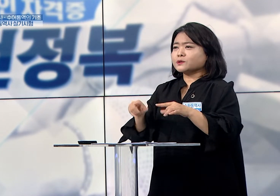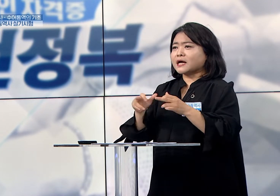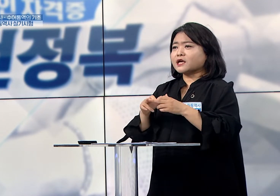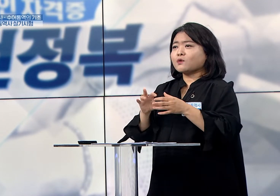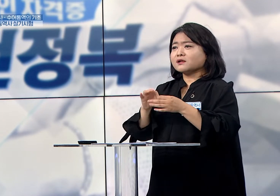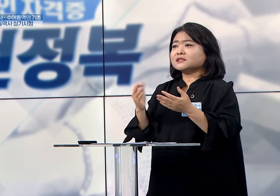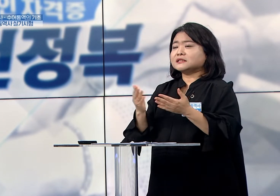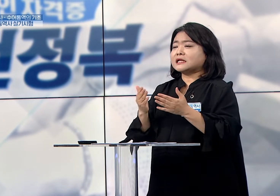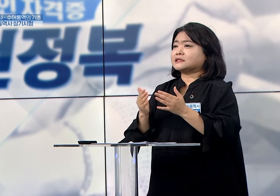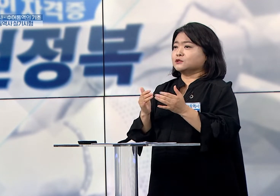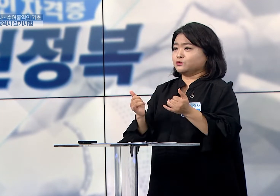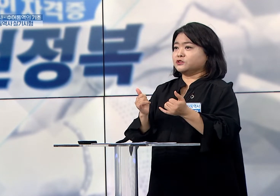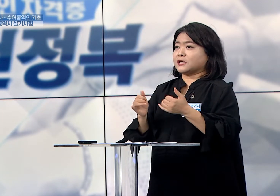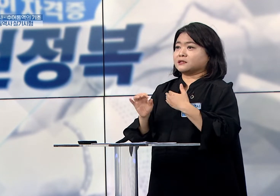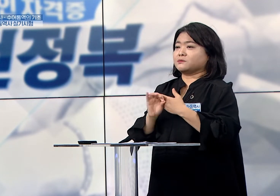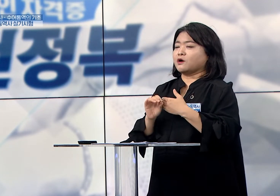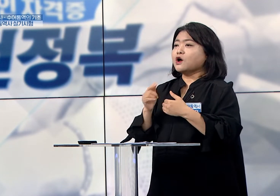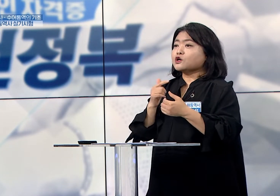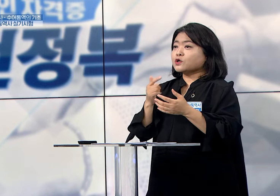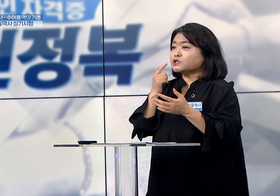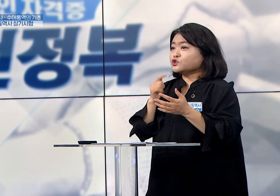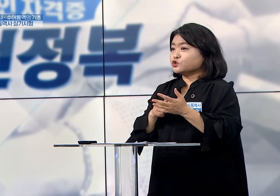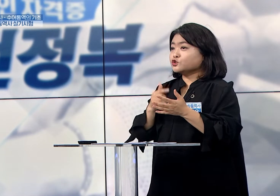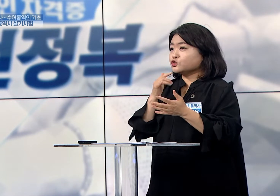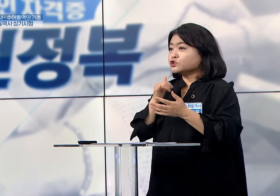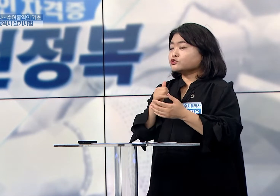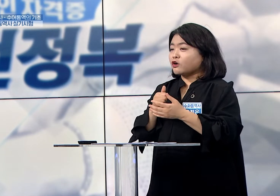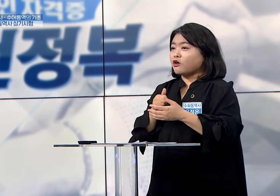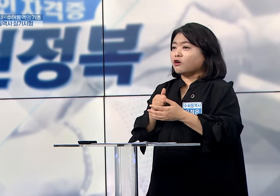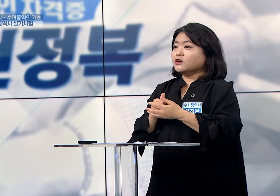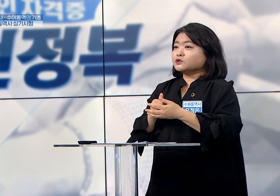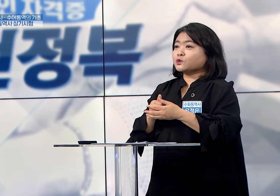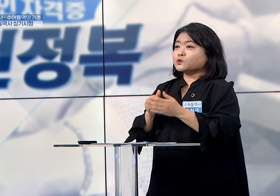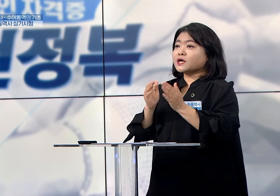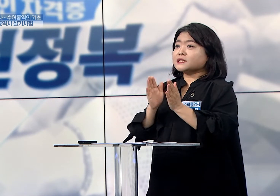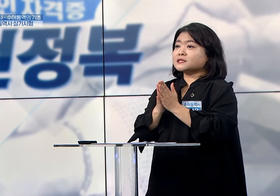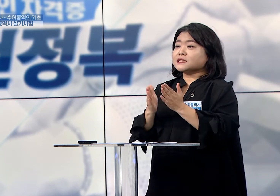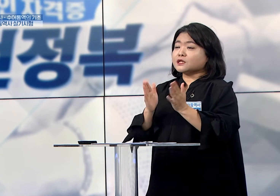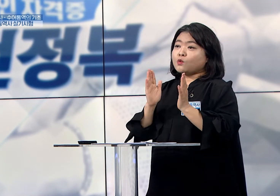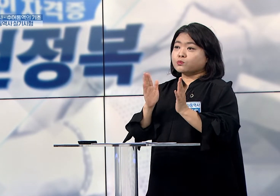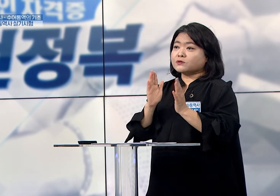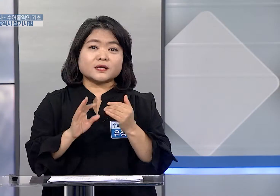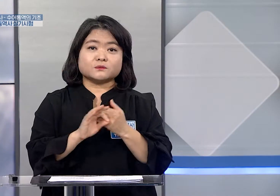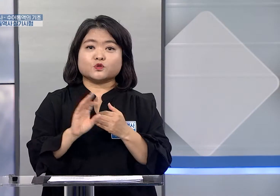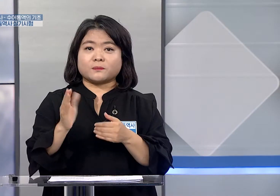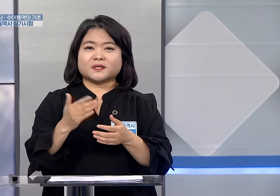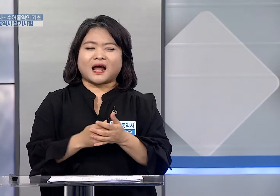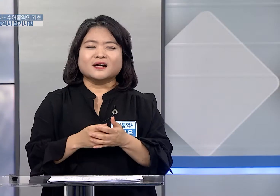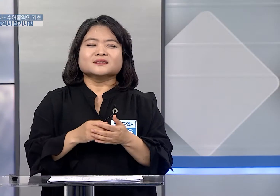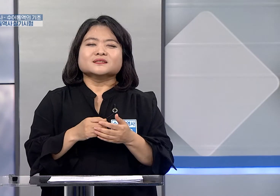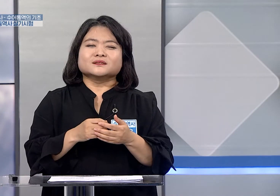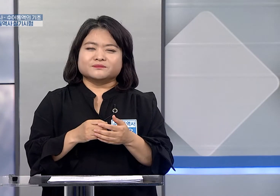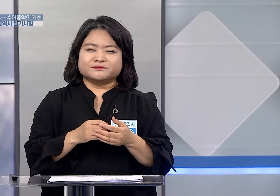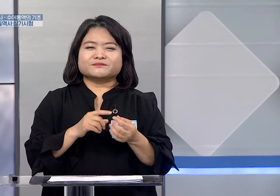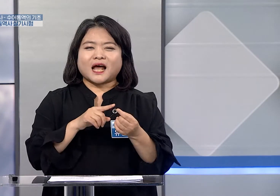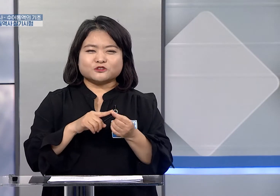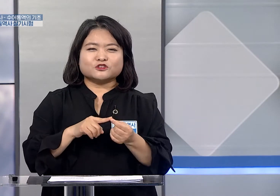장애인 관련 일을 하시는 분들 같으면 굉장히 쉬울 수도 있고요. 또 교재가 있으니 공부를 하시면 됩니다.